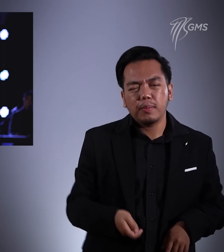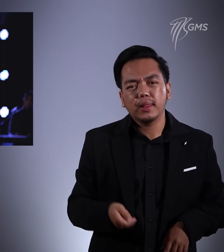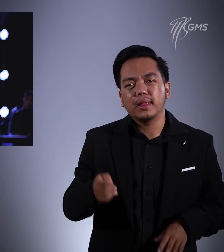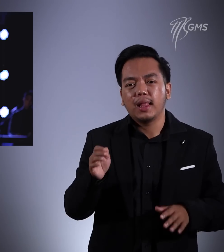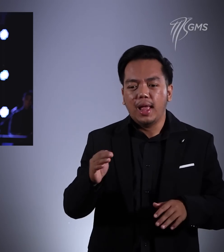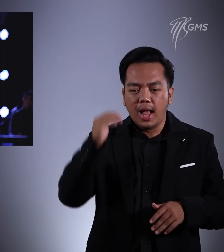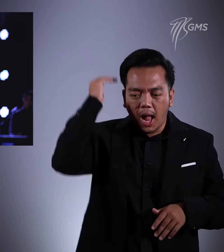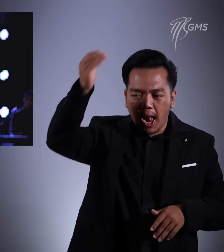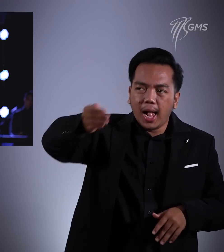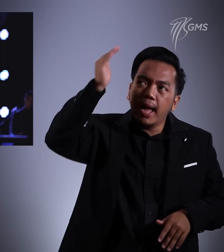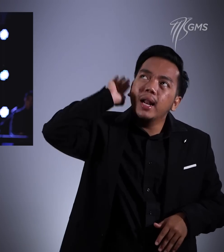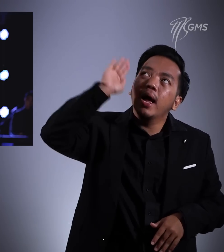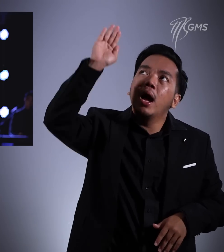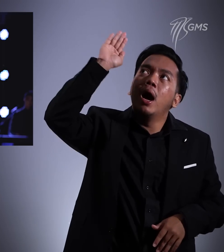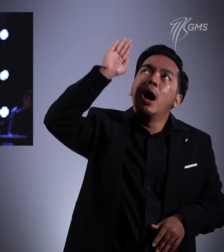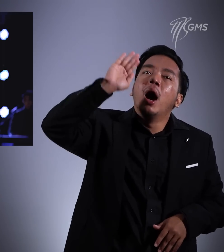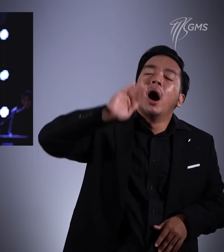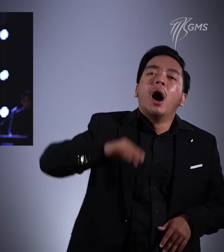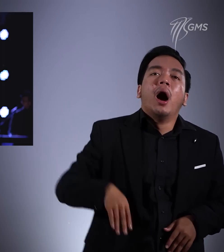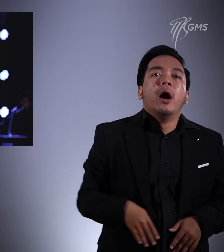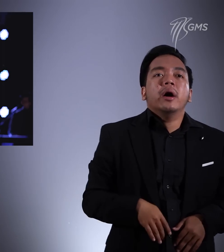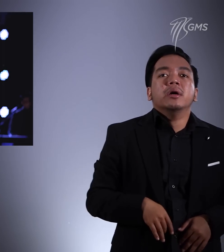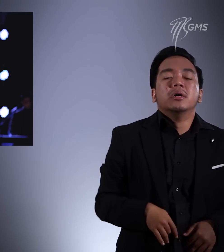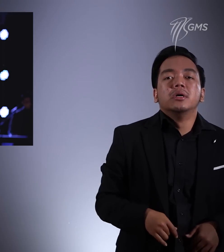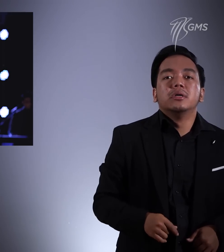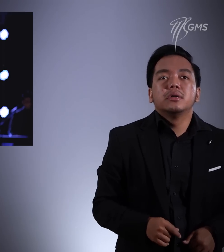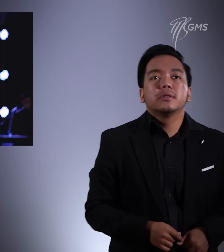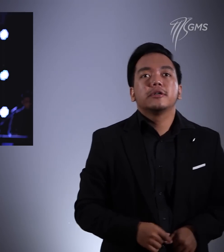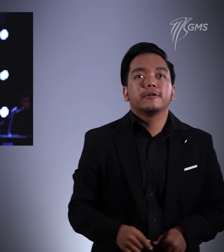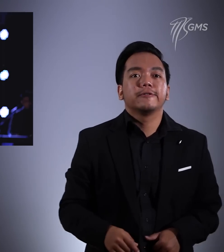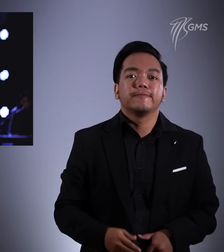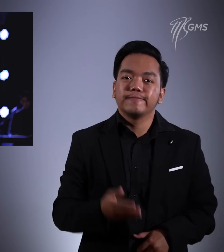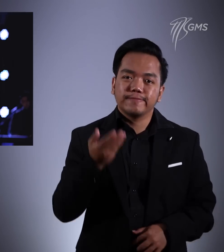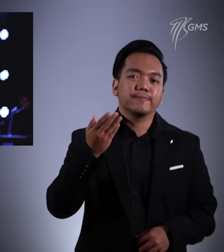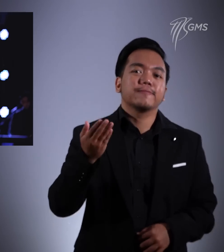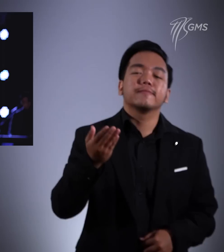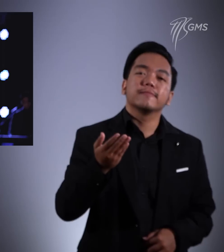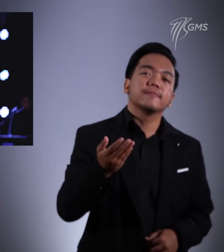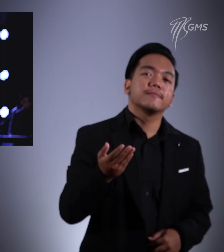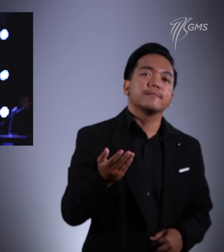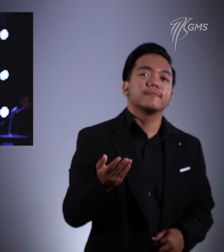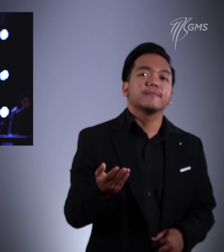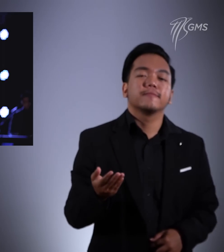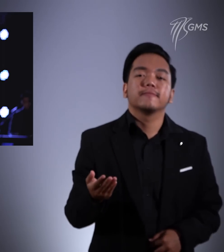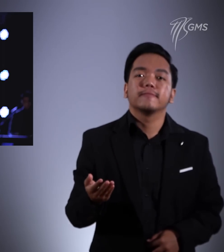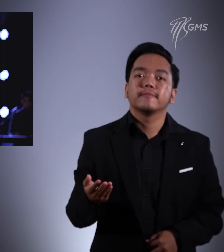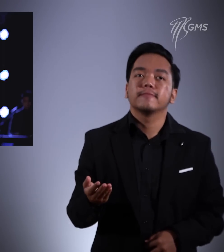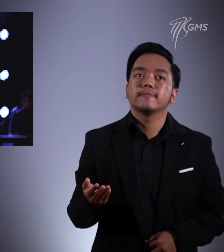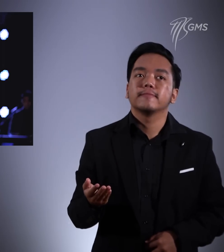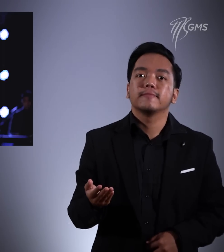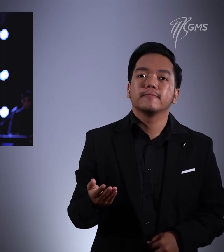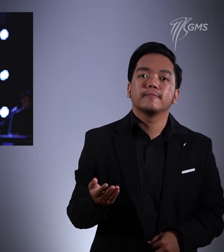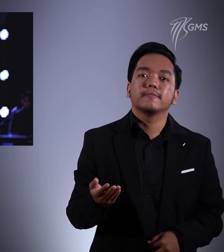kagum akan Engkau, you're awesome. Dan itu membawa triumph atau membawa kemenangan. Baru